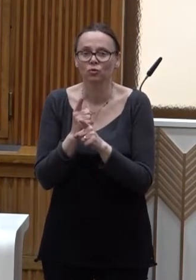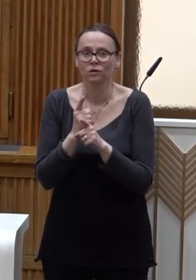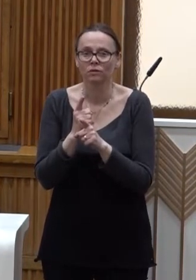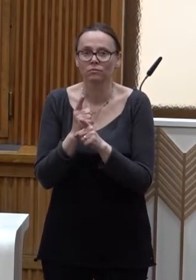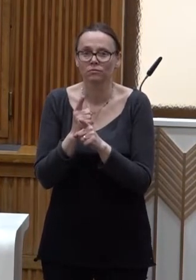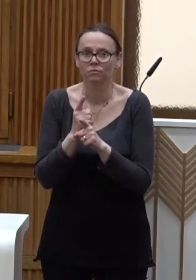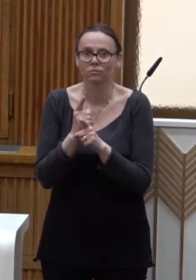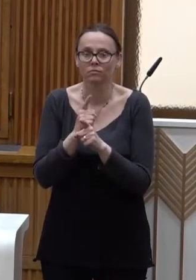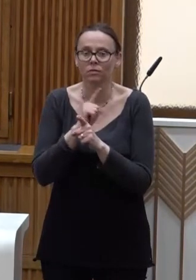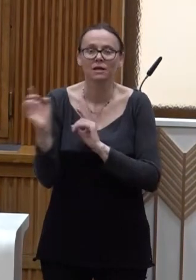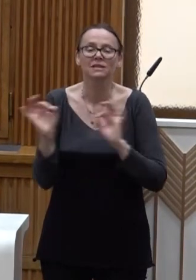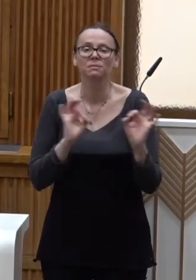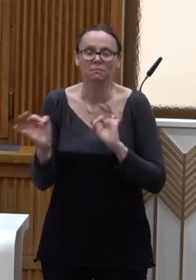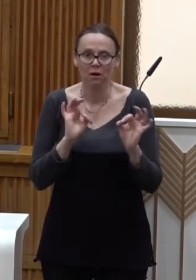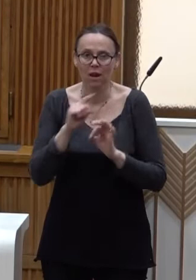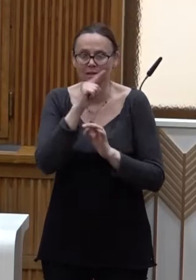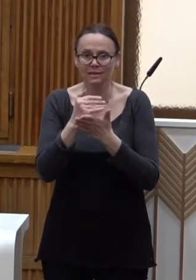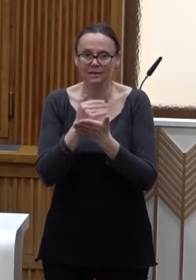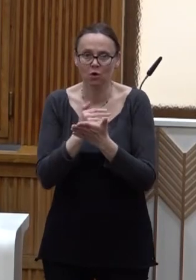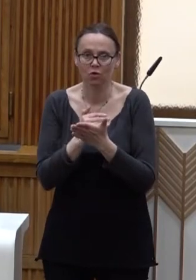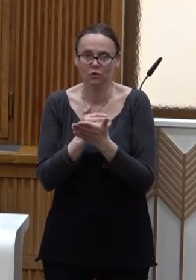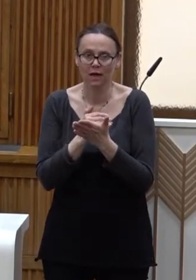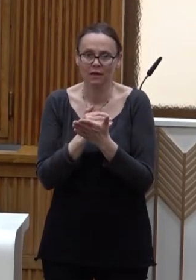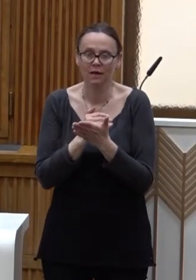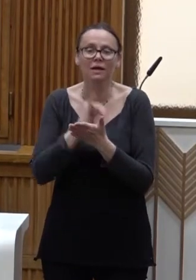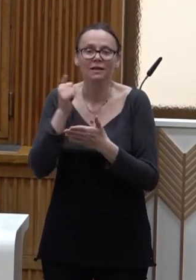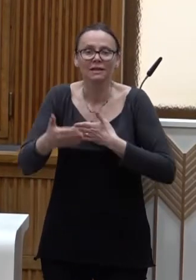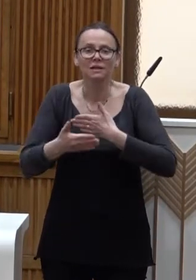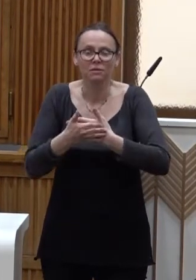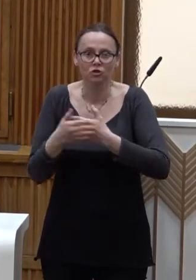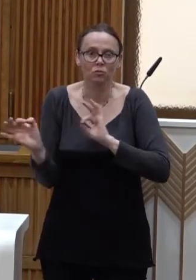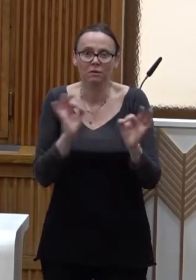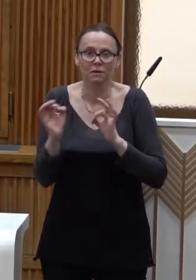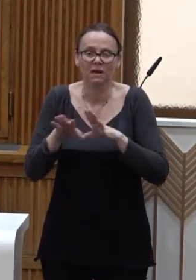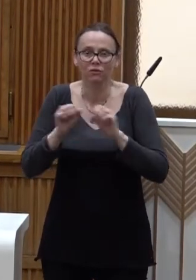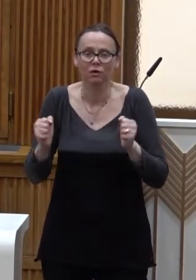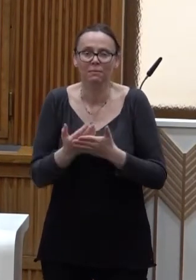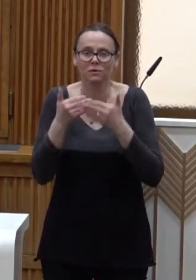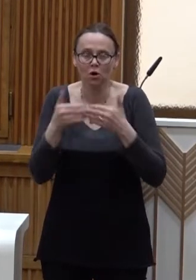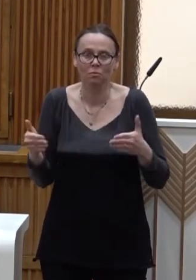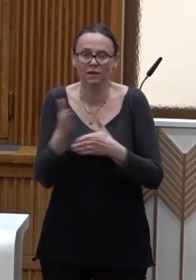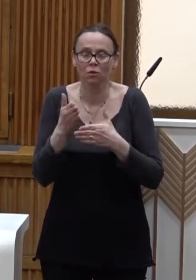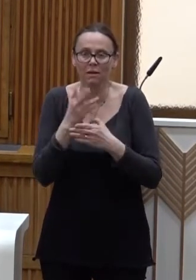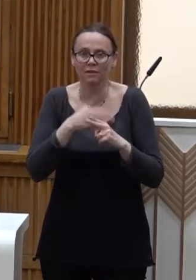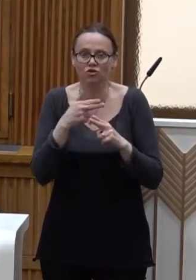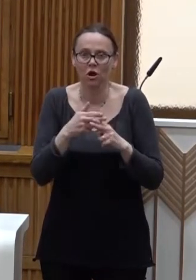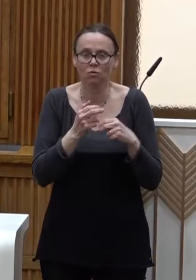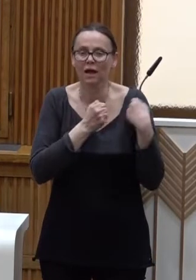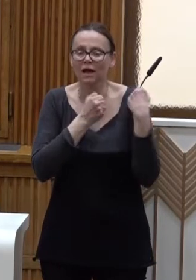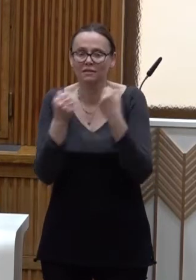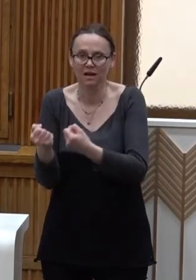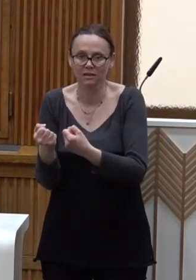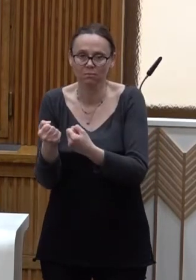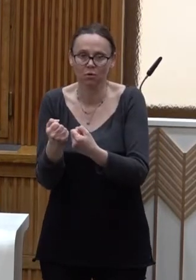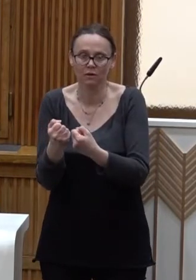z pripravljalci zakonodaje, da se pristopi k pripravi ukrepov za omejitev meddržavnega transporta na